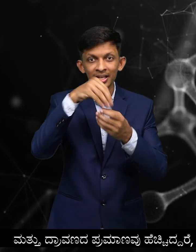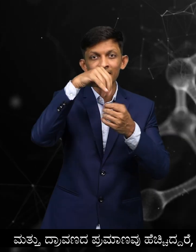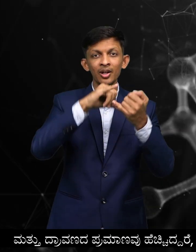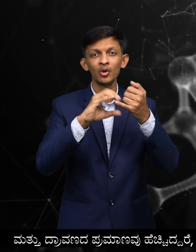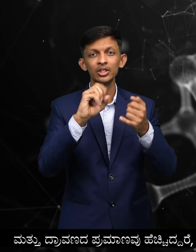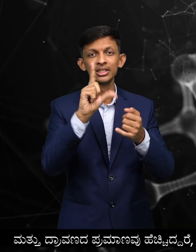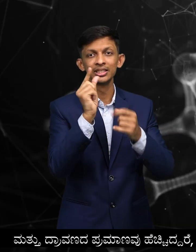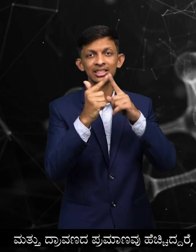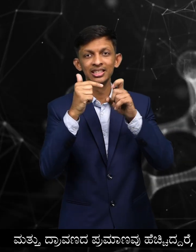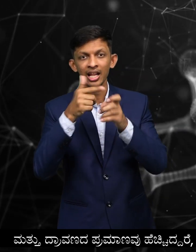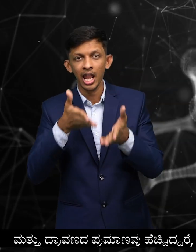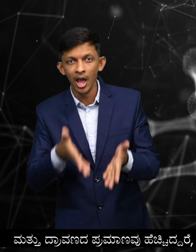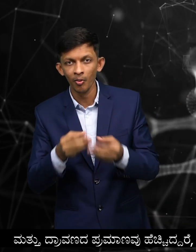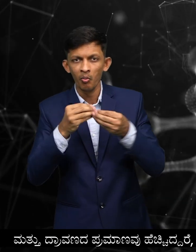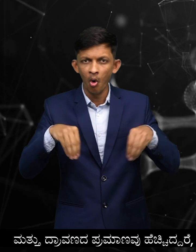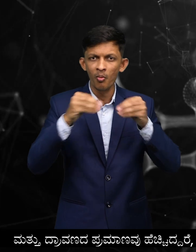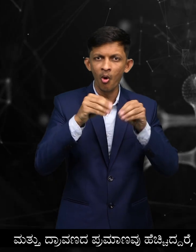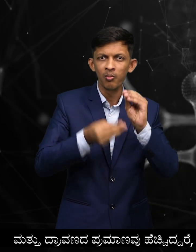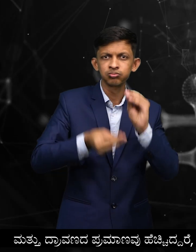ಸಾಂದ್ರೀಕರಿಸಲಾಗುತ್ತದೆ ಎಂದು ಹೇಳಲಾಗುತ್ತದೆ.